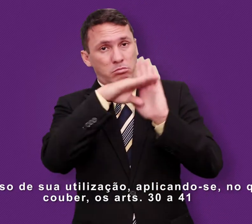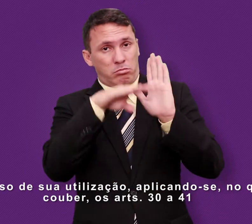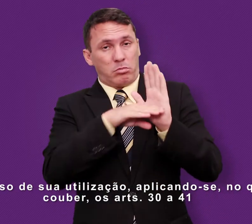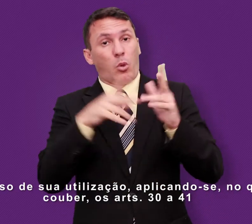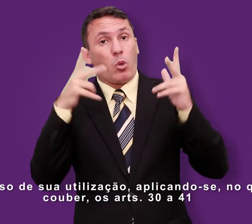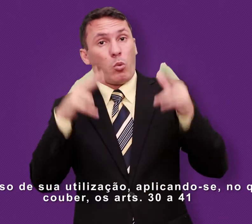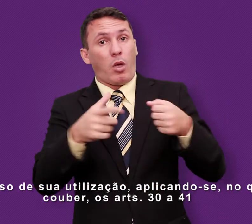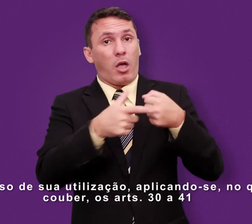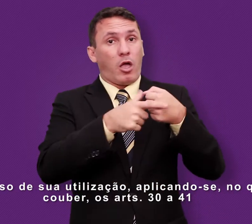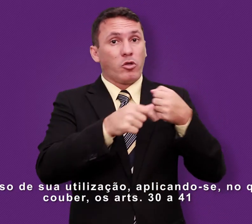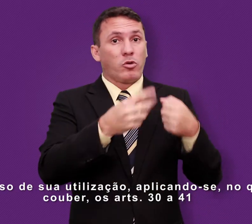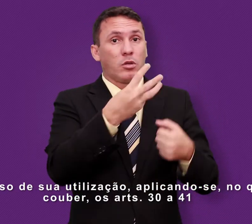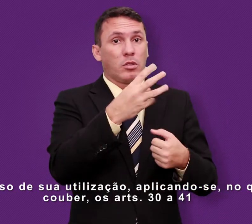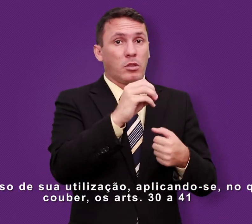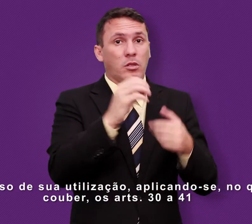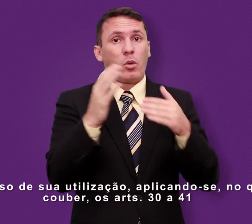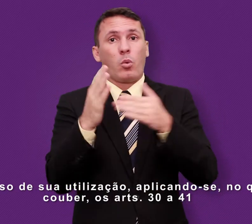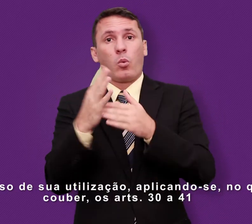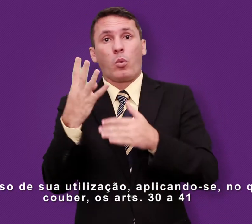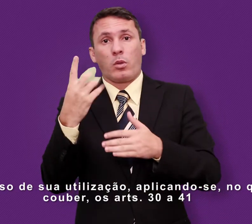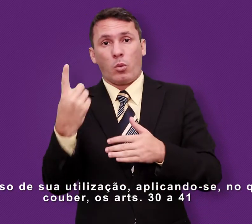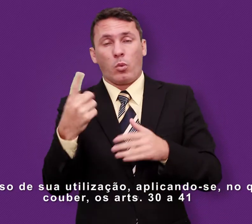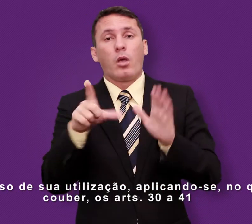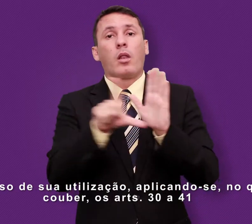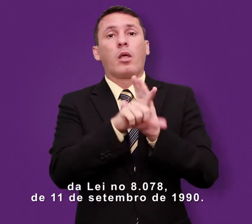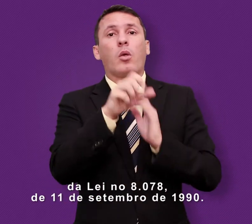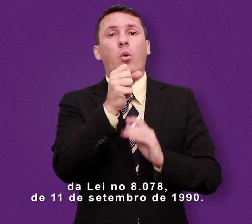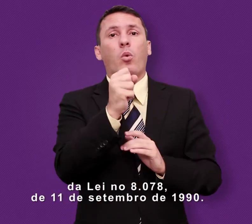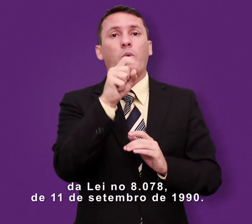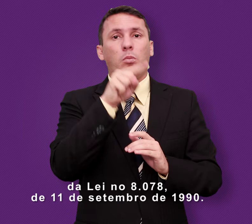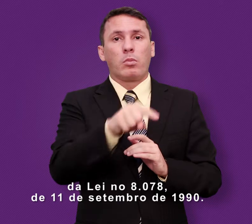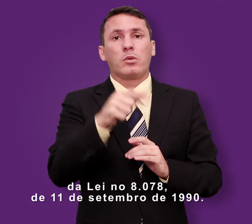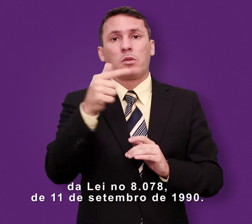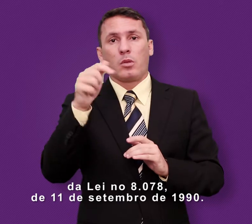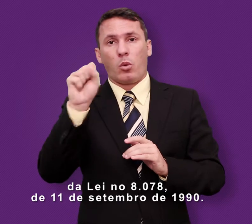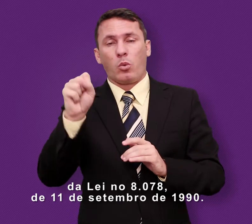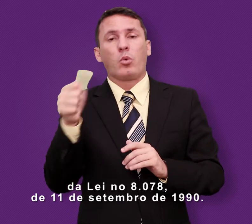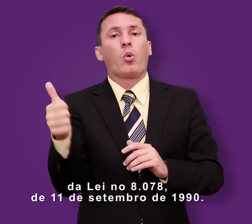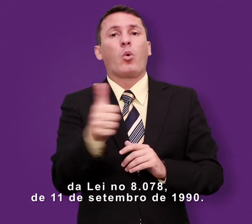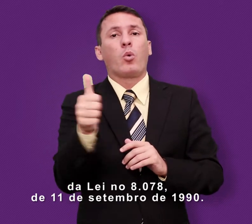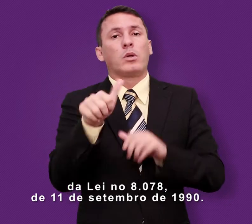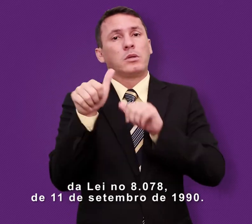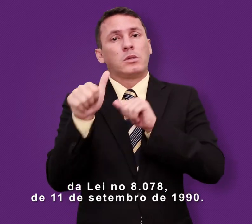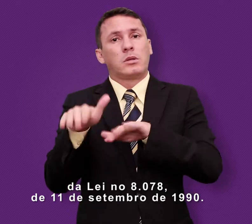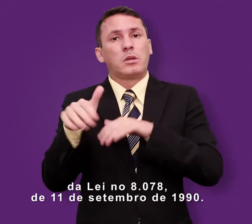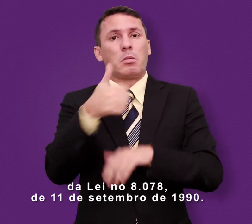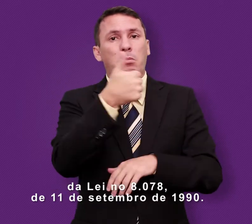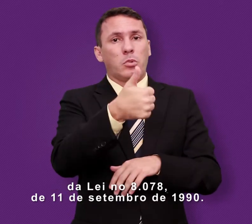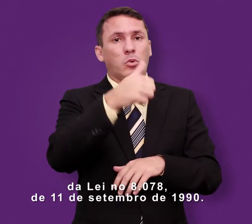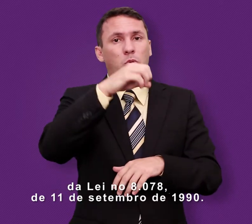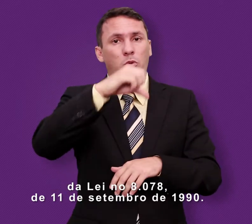que couber, os artigos 30 a 41 da Lei nº 8.078, de 11 de setembro